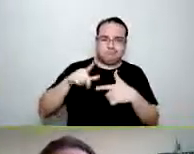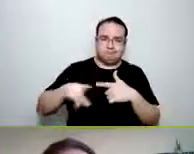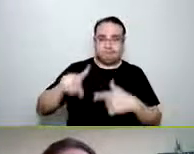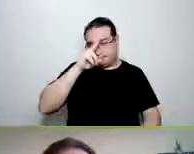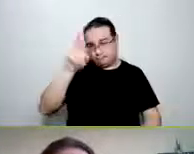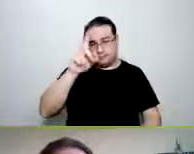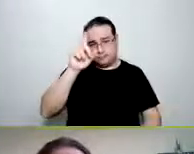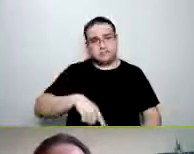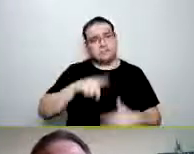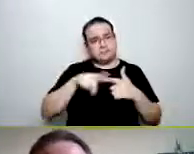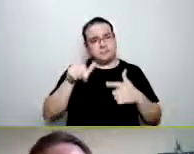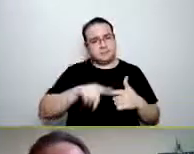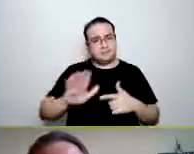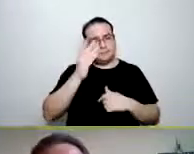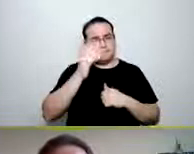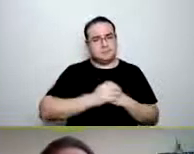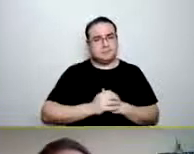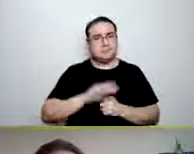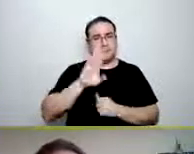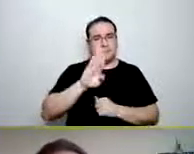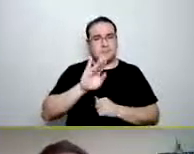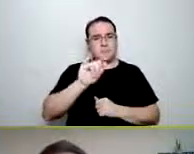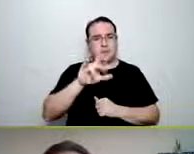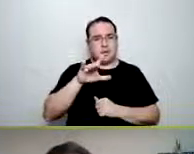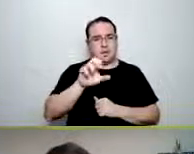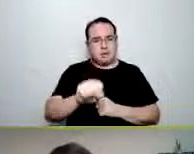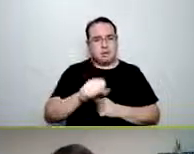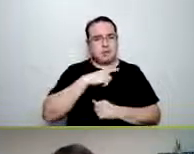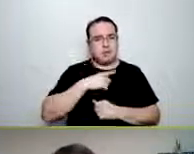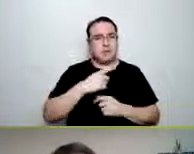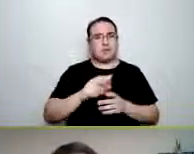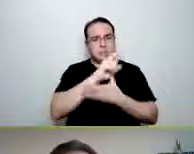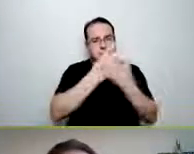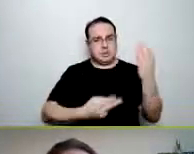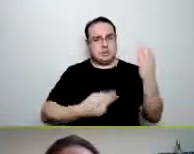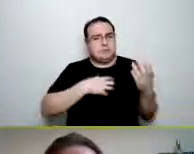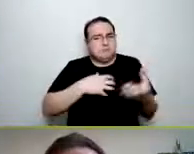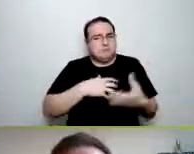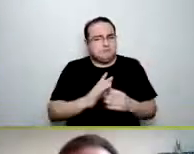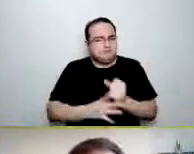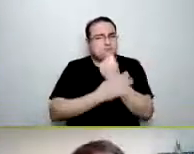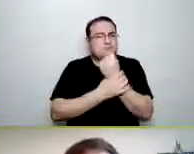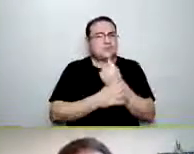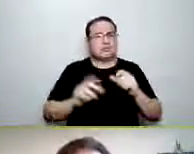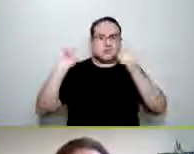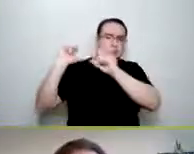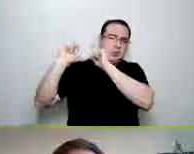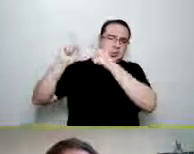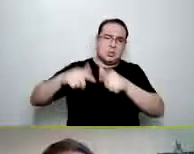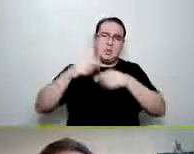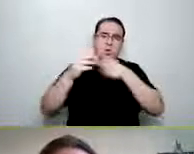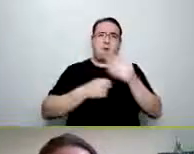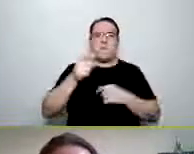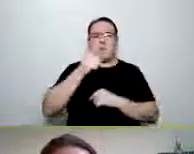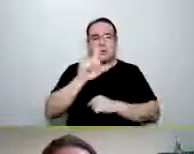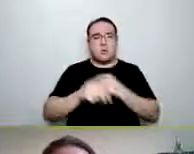uso é comprometido e aí os bilíngues cada vez menos são seguros do uso da língua tradicional, não sabem mais como exatamente era,